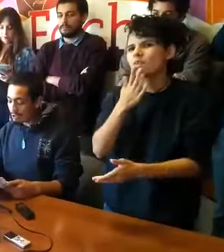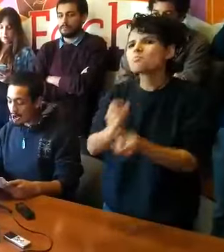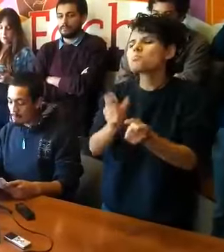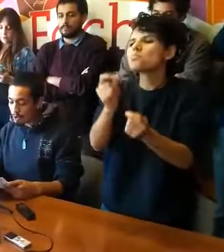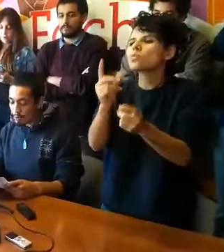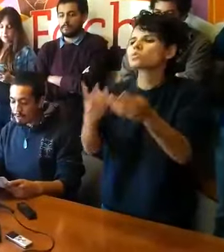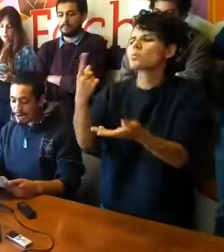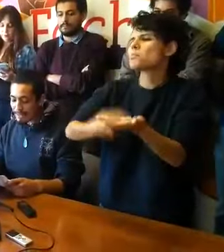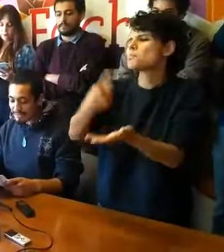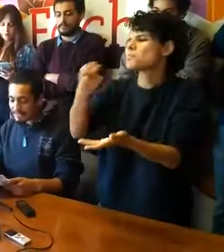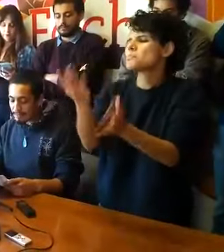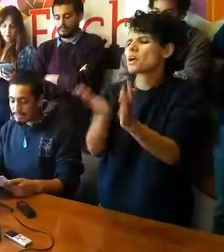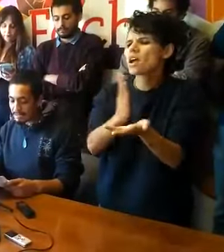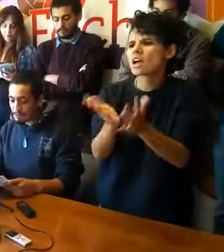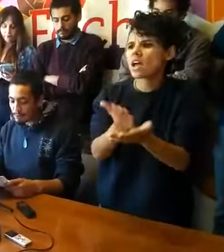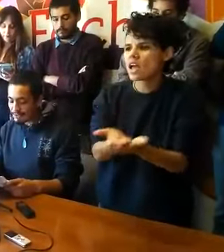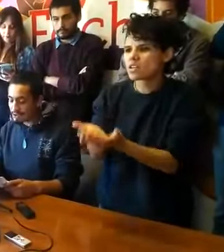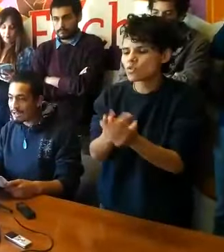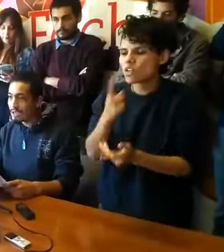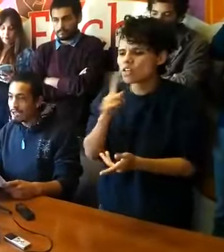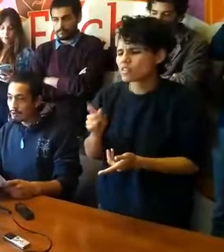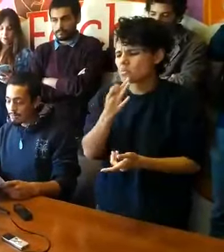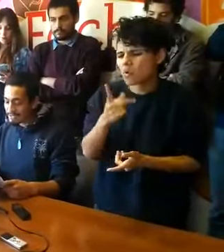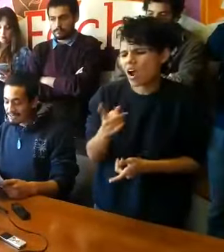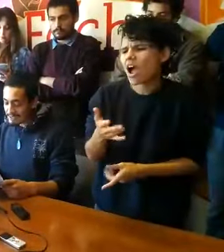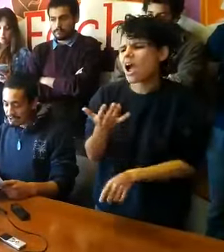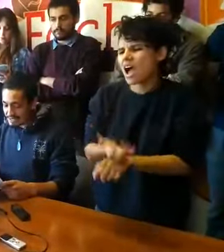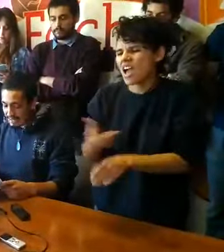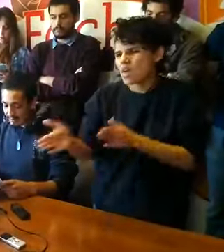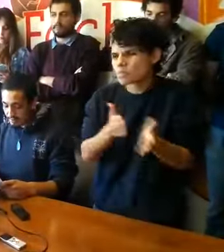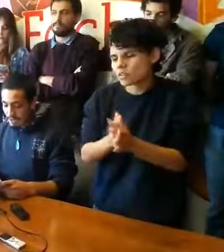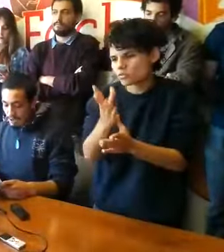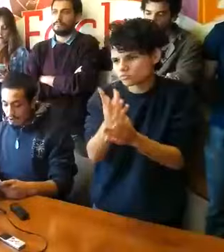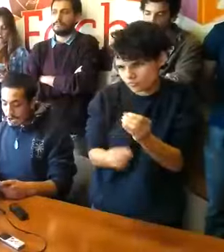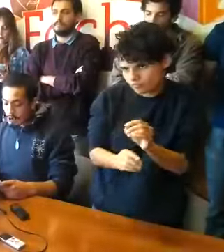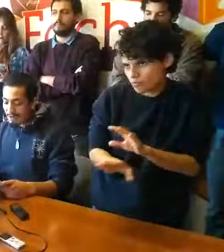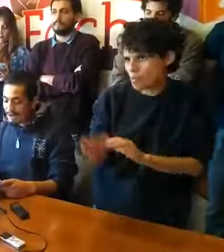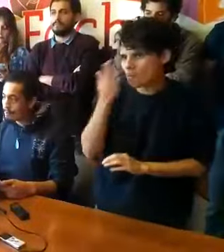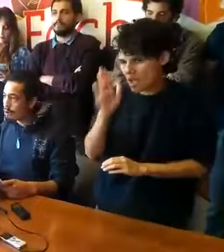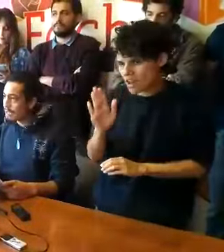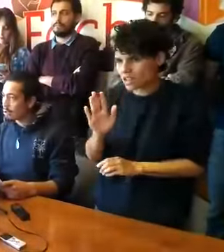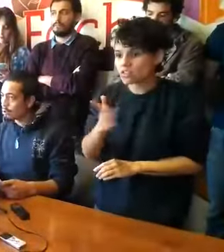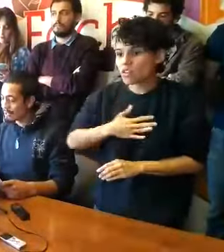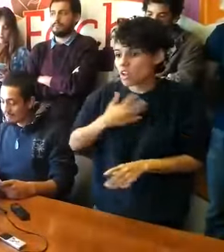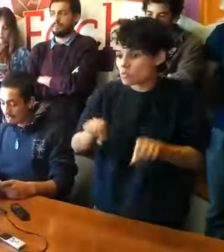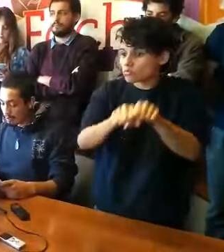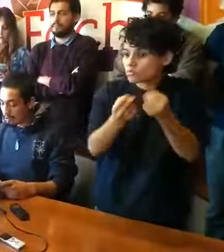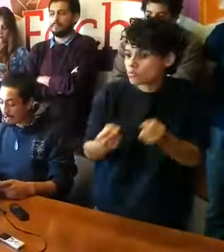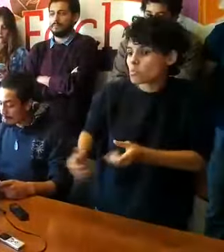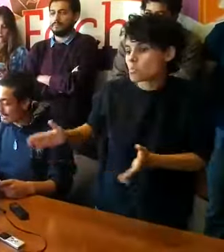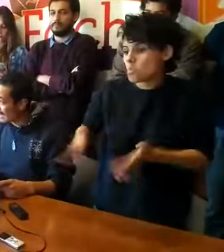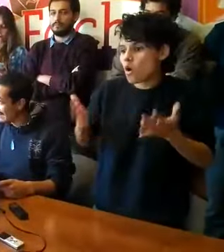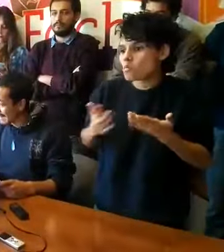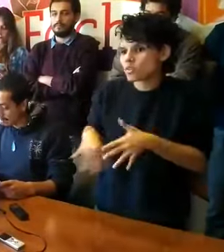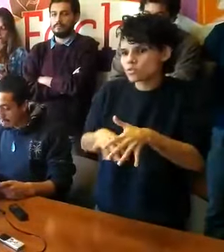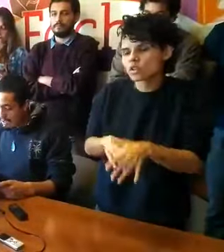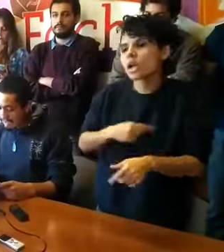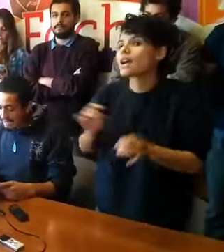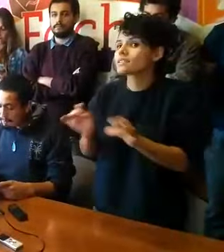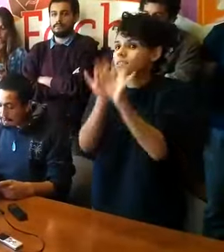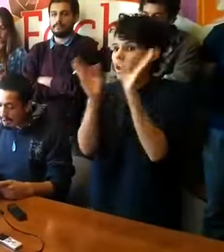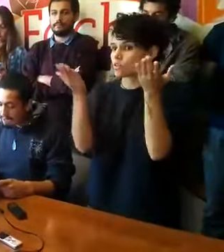estudiantes abandonados por culpa de una patética administración provisional y una administración de cierre. No buscamos quebrar el movimiento estudiantil, lo queremos dejar en